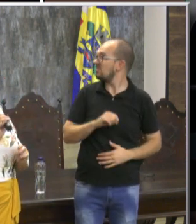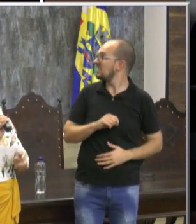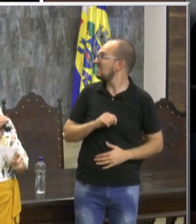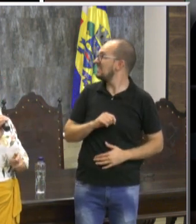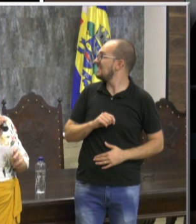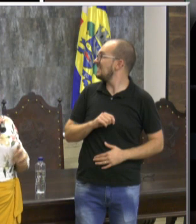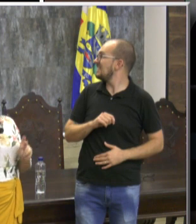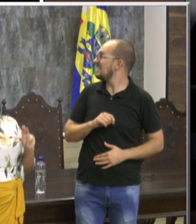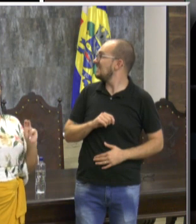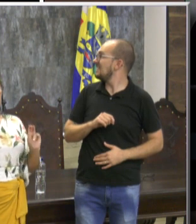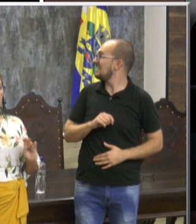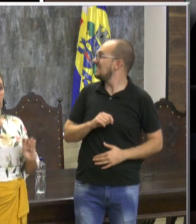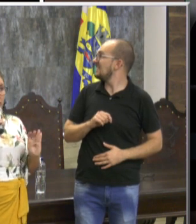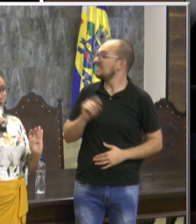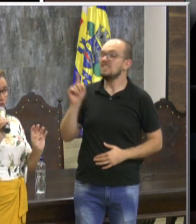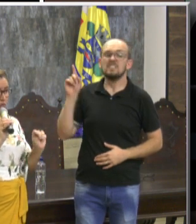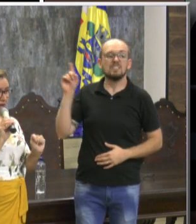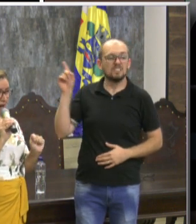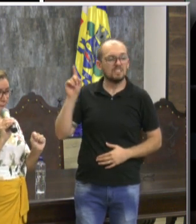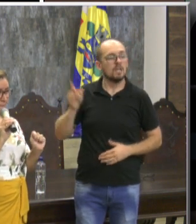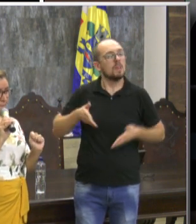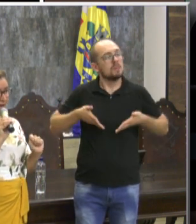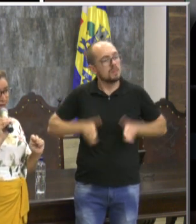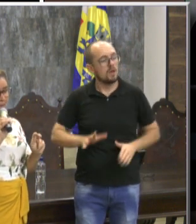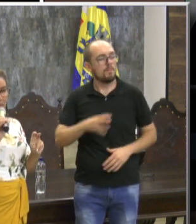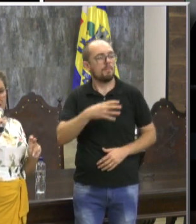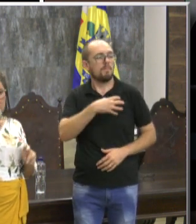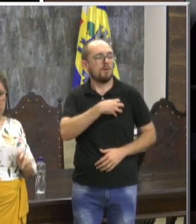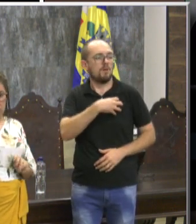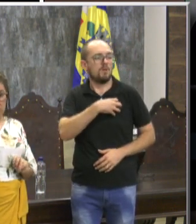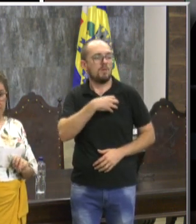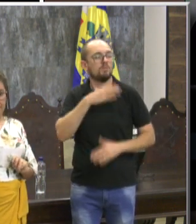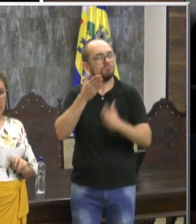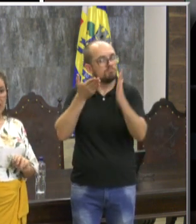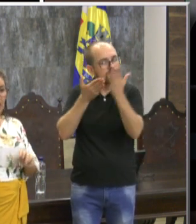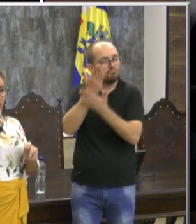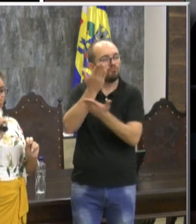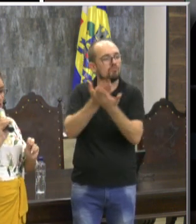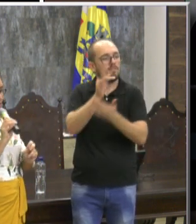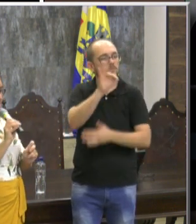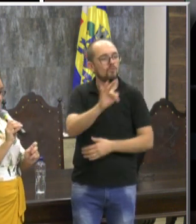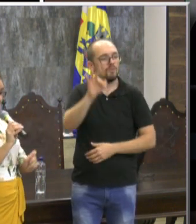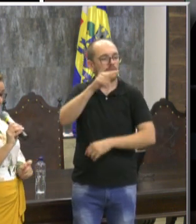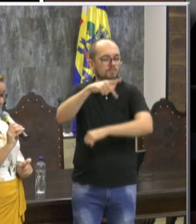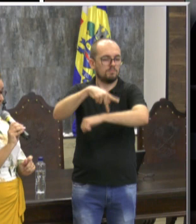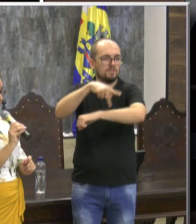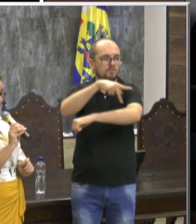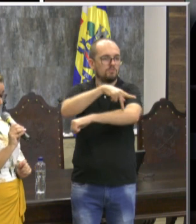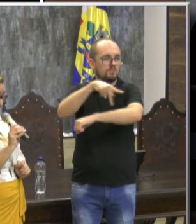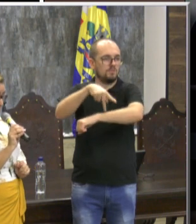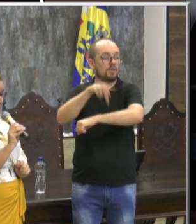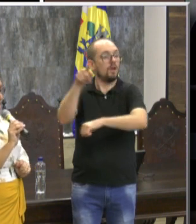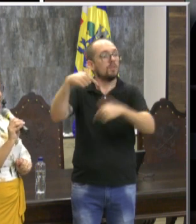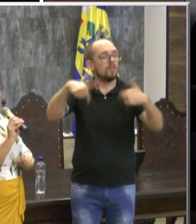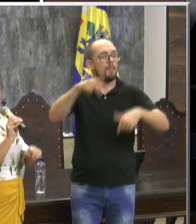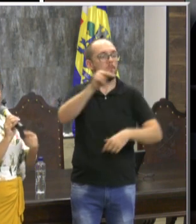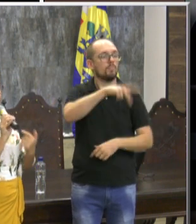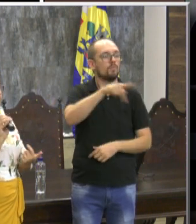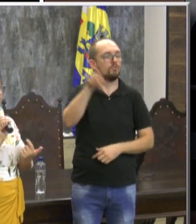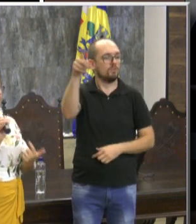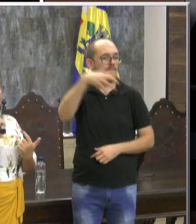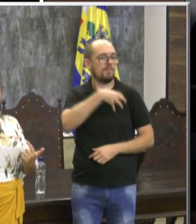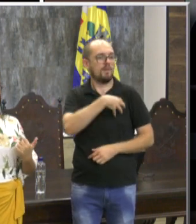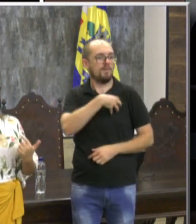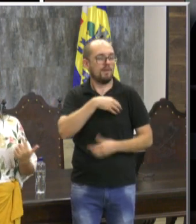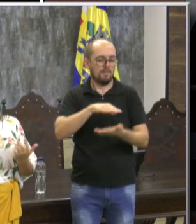ela veio da Bahia, ela passou no vestibular para pedagogia, ela é professora de Braille na Bahia, e ela